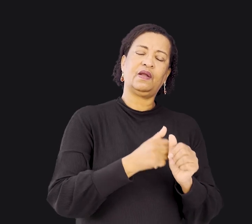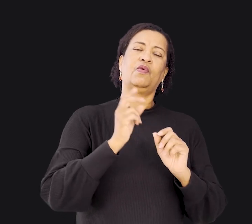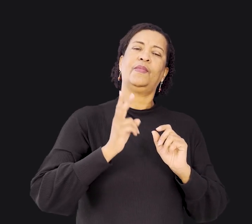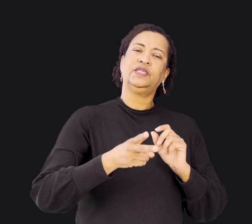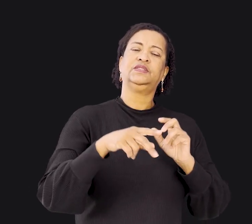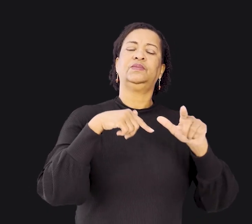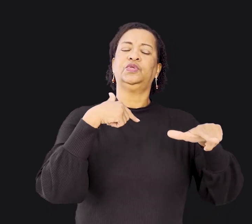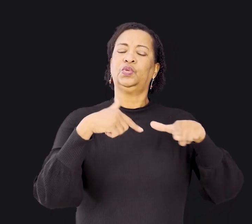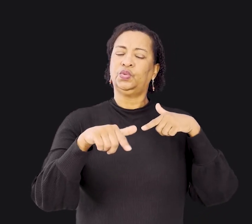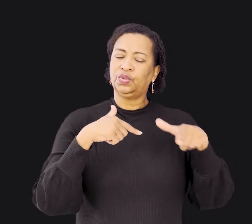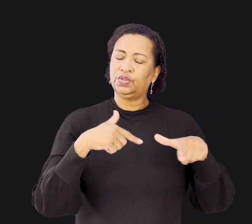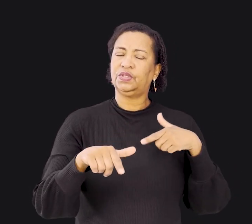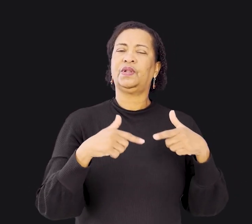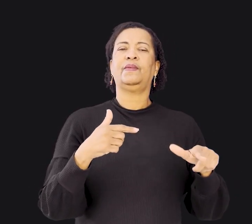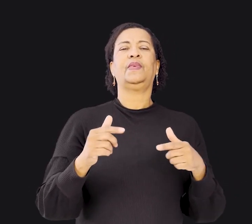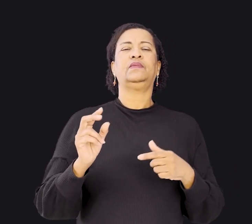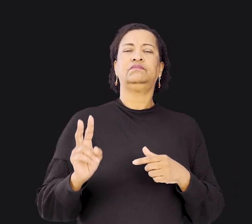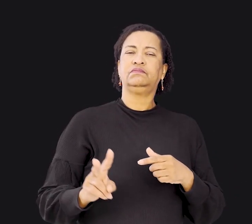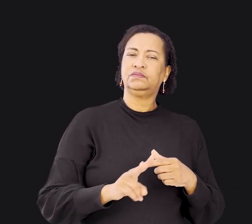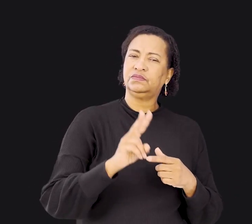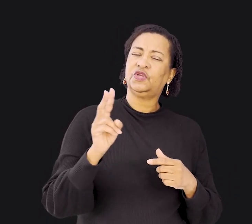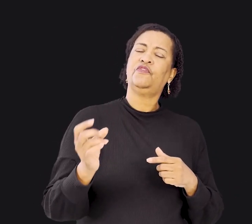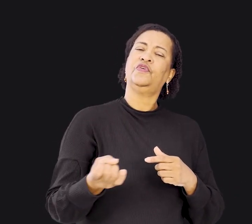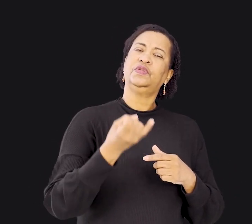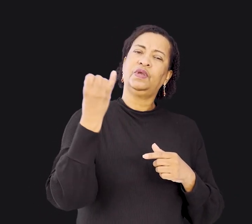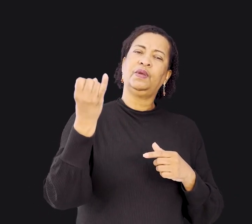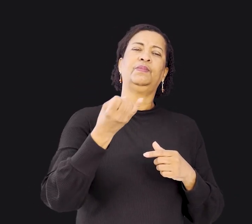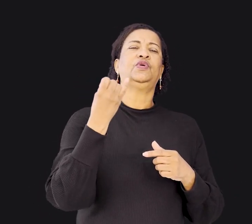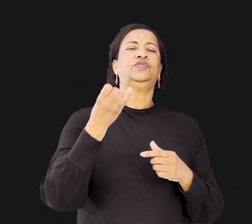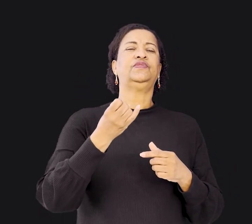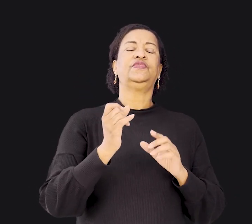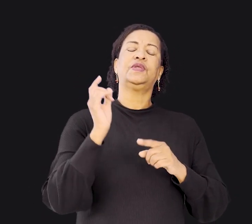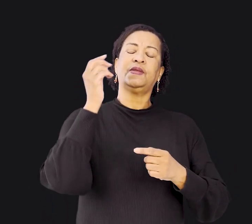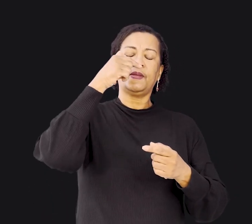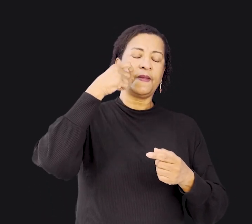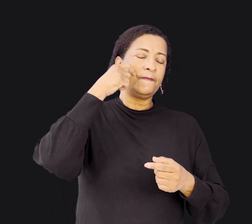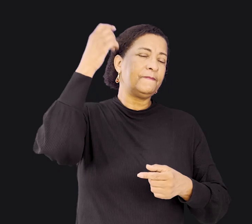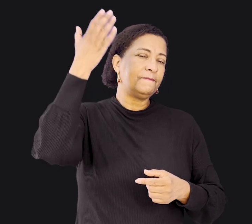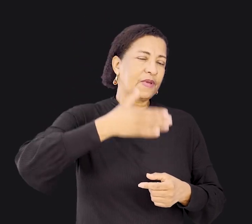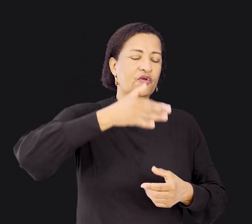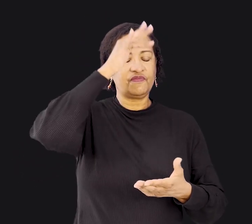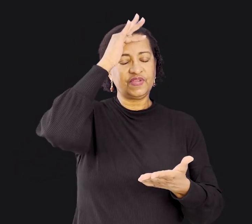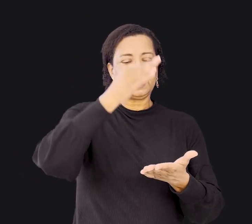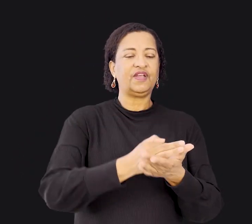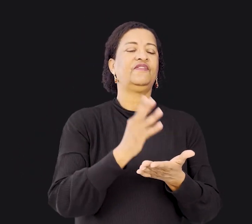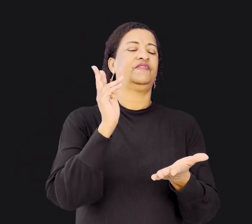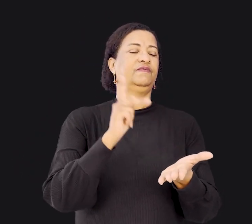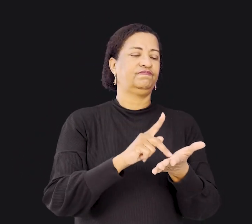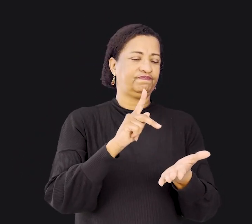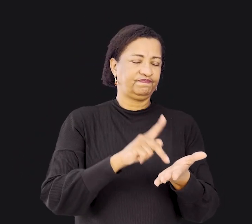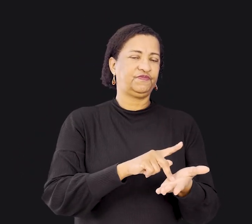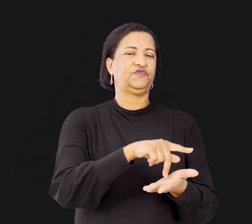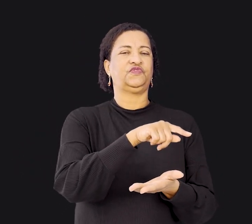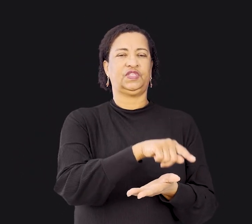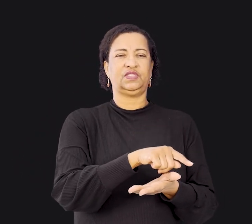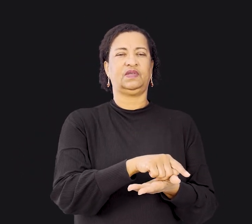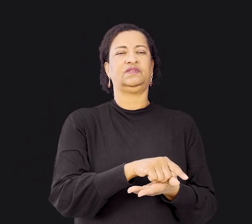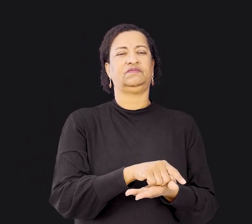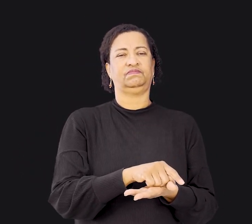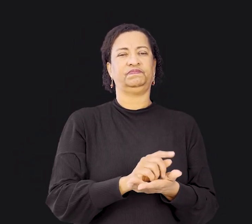obras que validam e provam que a fé realmente está lá e que é autêntica. Enfim, podemos